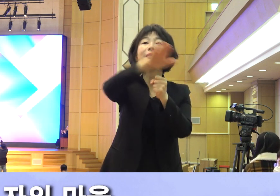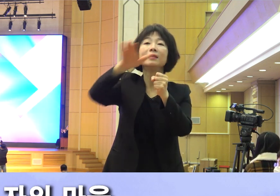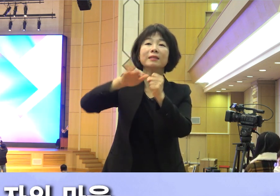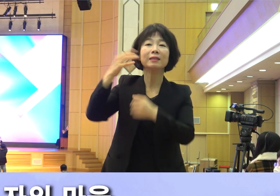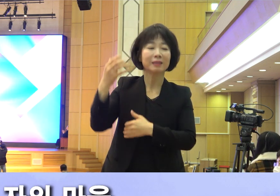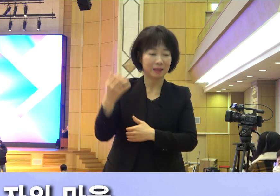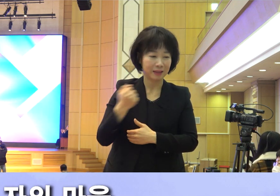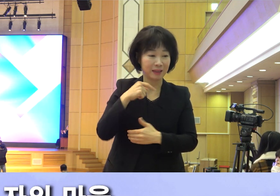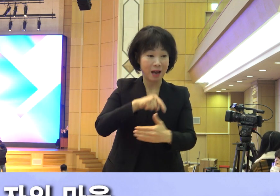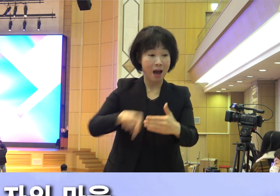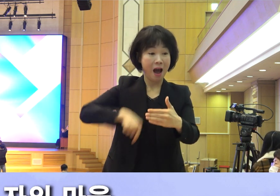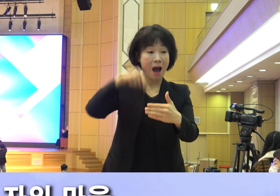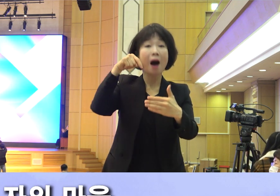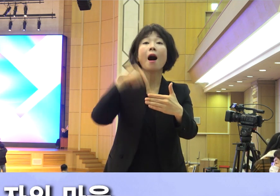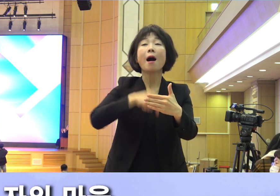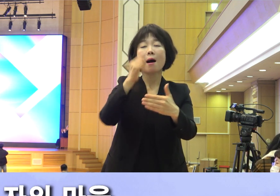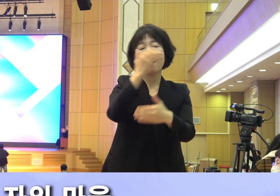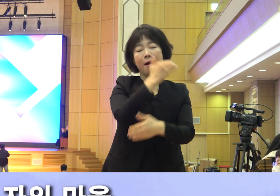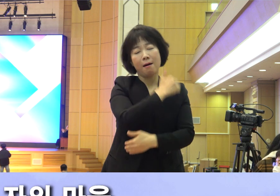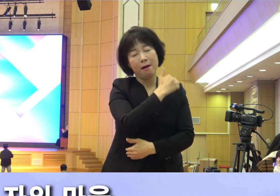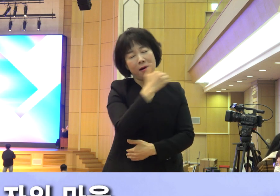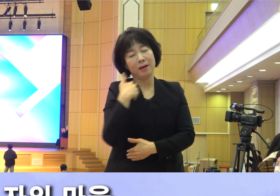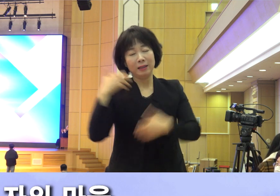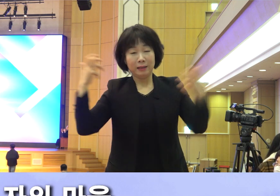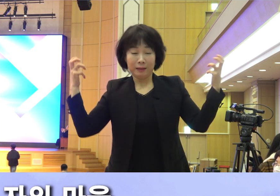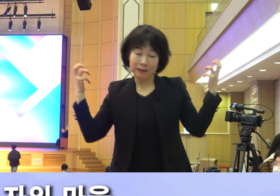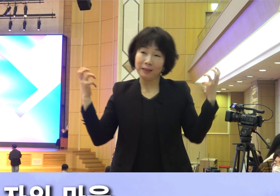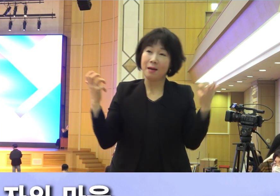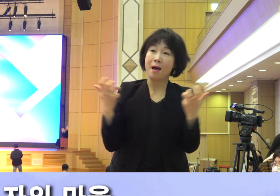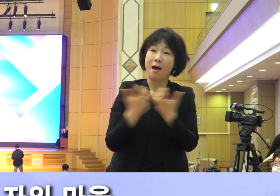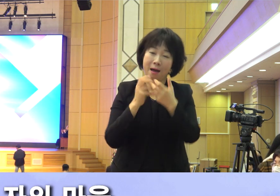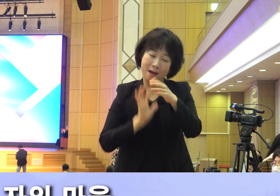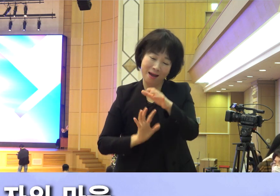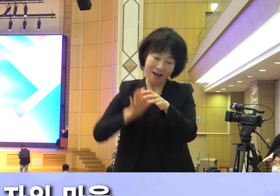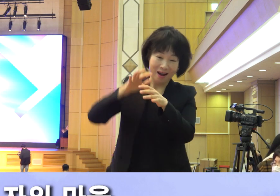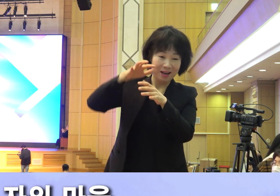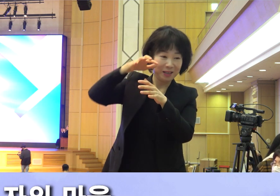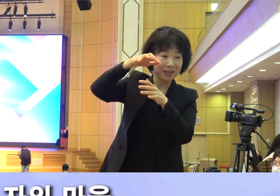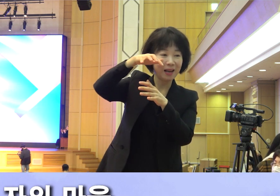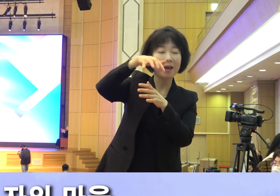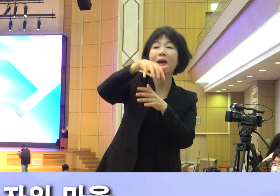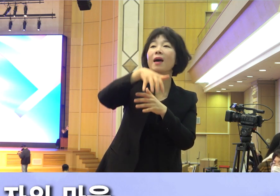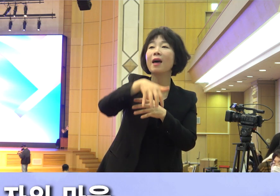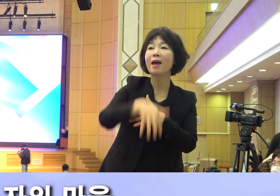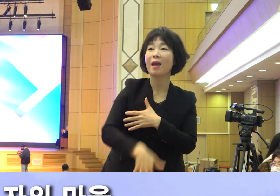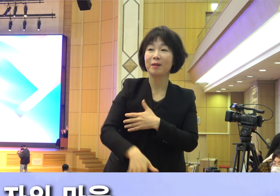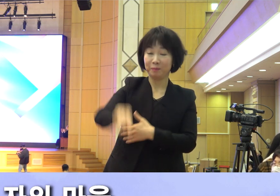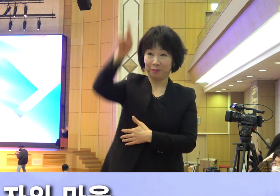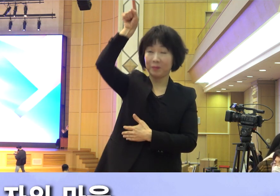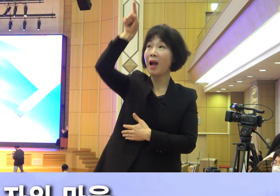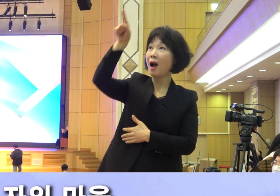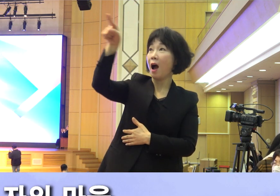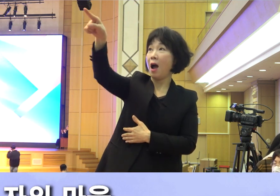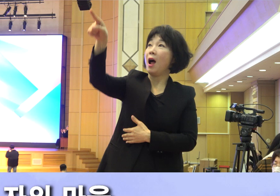안에 가득히 넘쳐 흐르네. 저 바다보다도